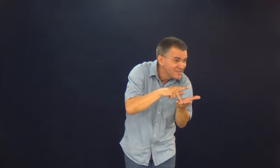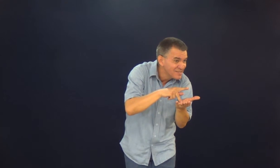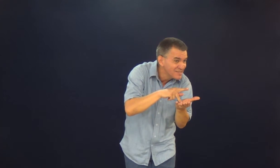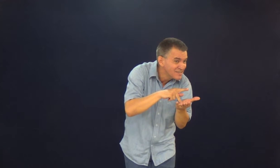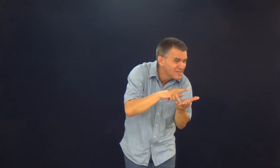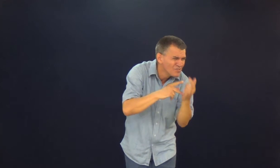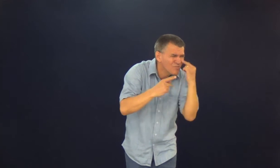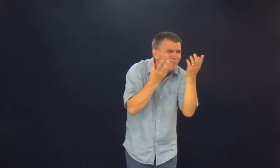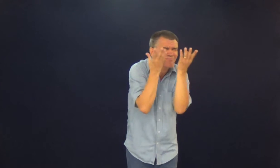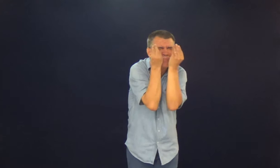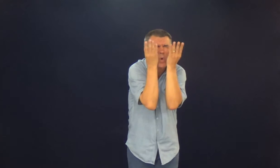noé